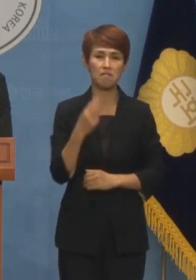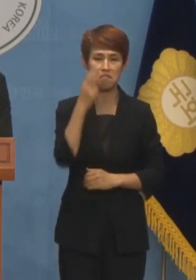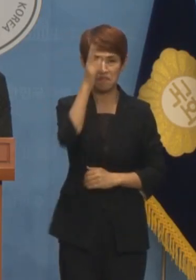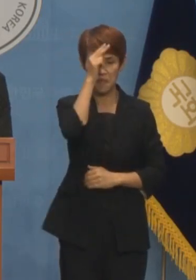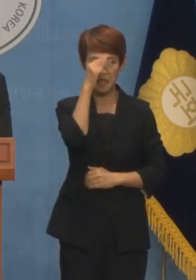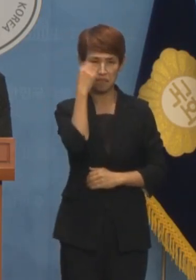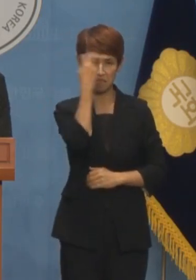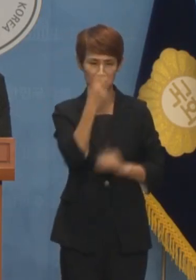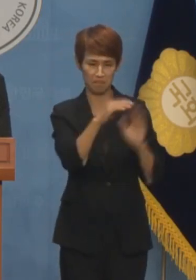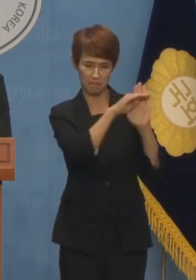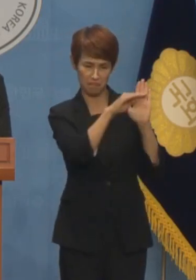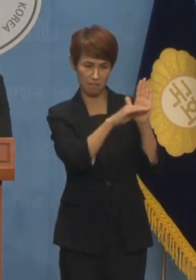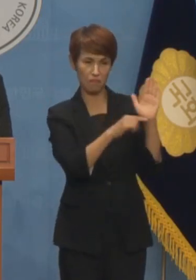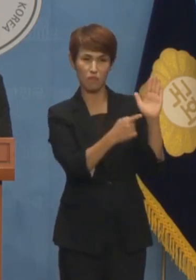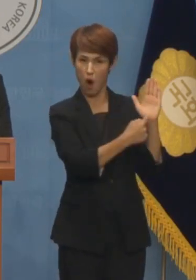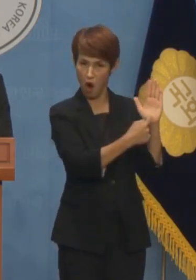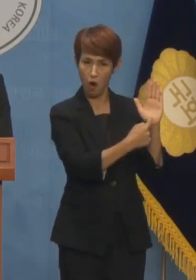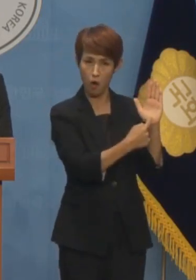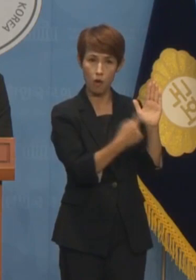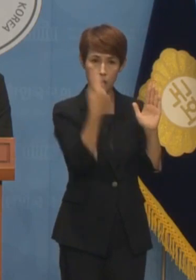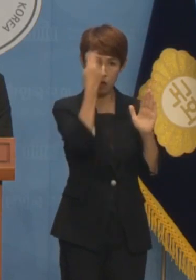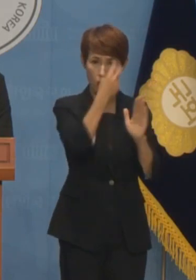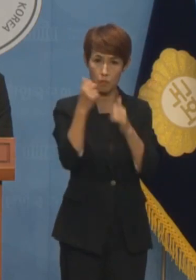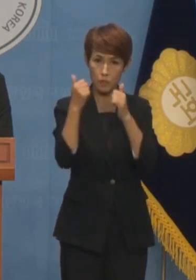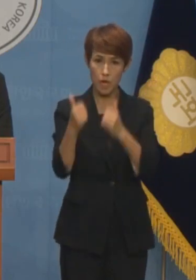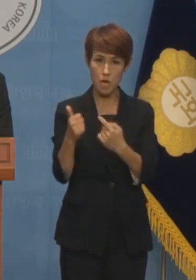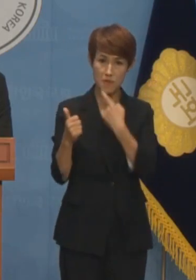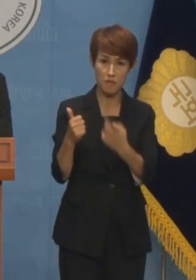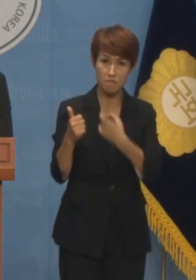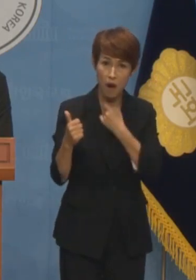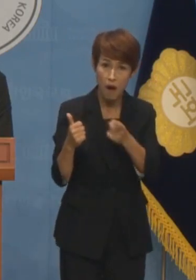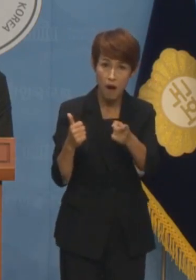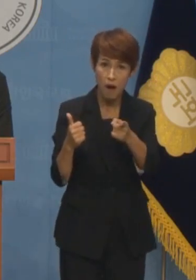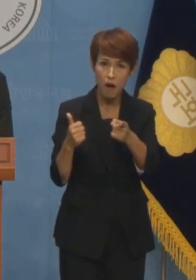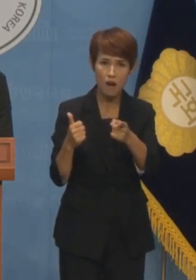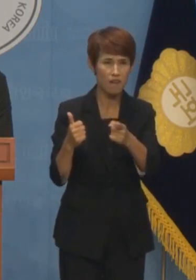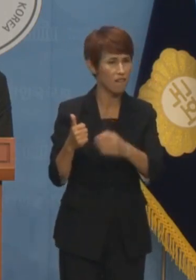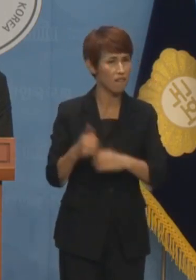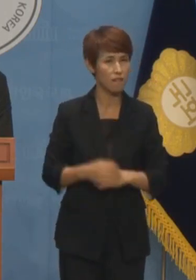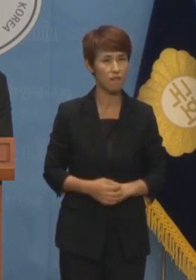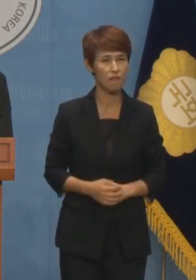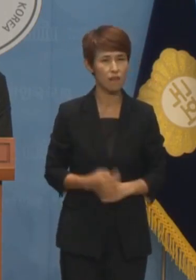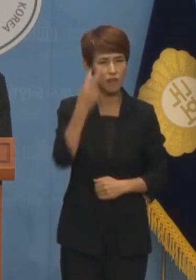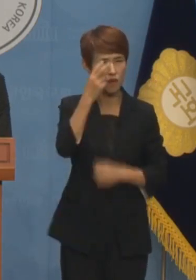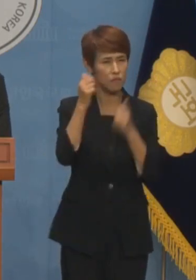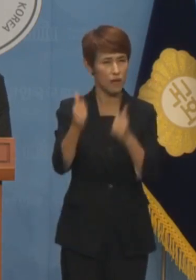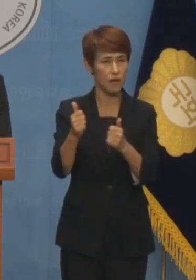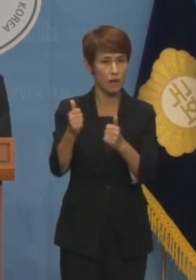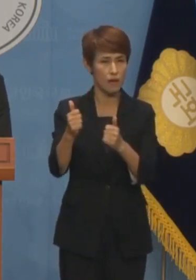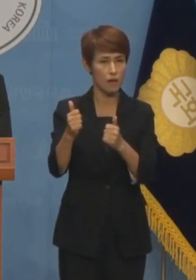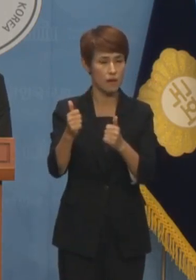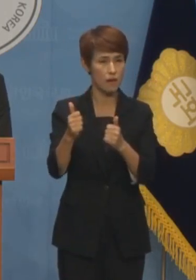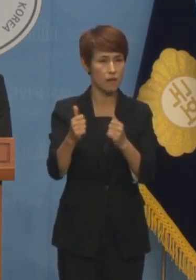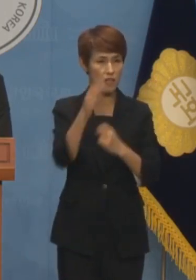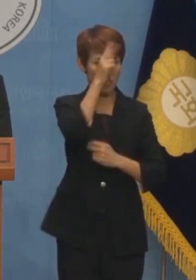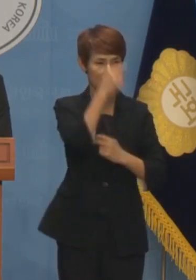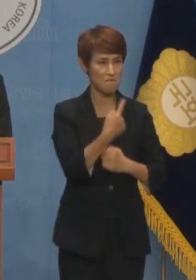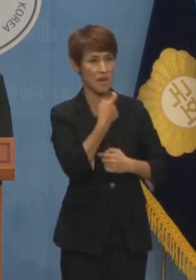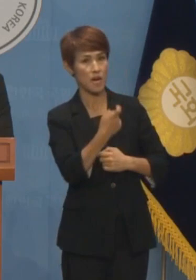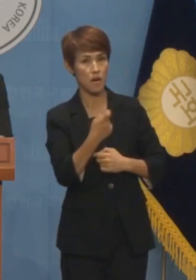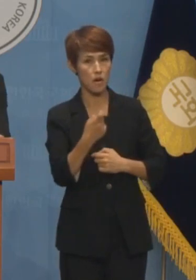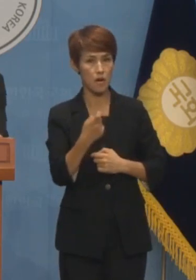제시하며 공개적으로 검찰을 겁박하겠다는 것입니까? 설마 이 공개 겁박에